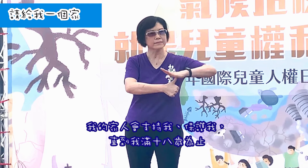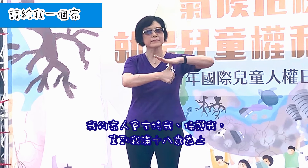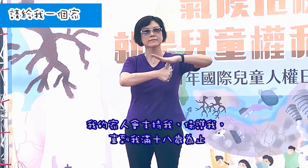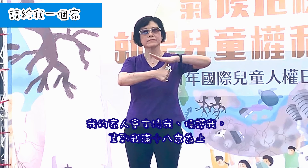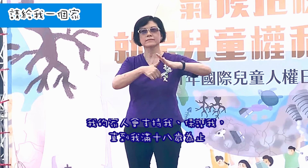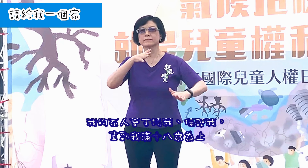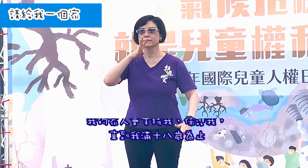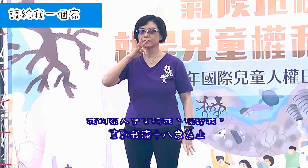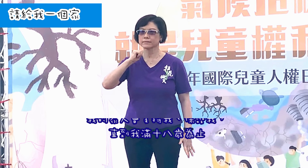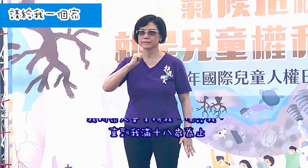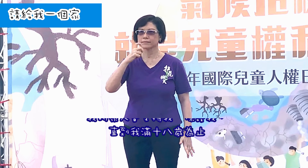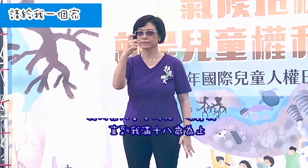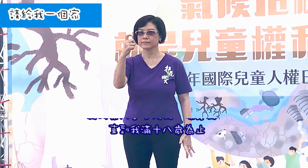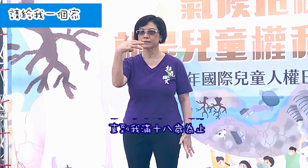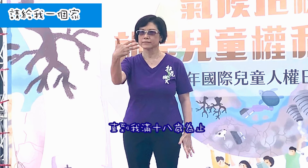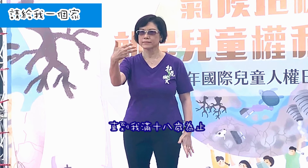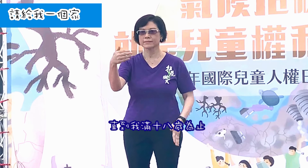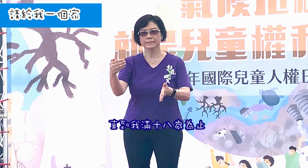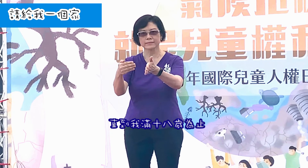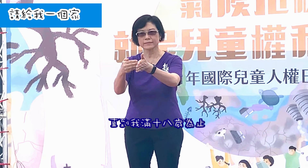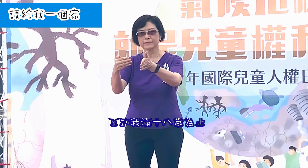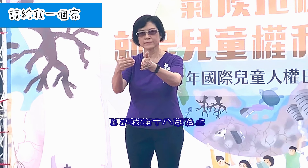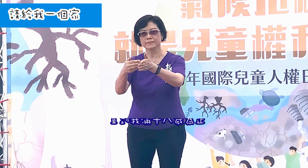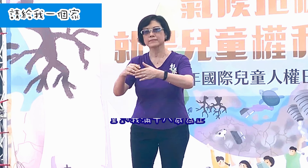我满18岁为止。